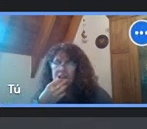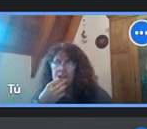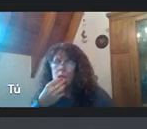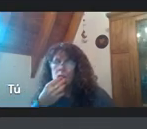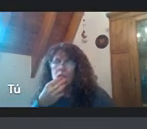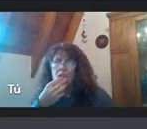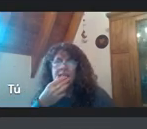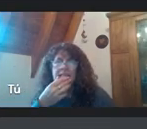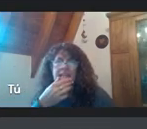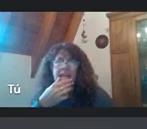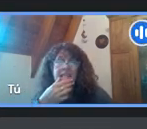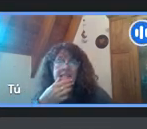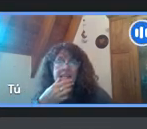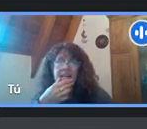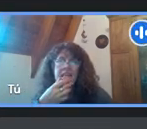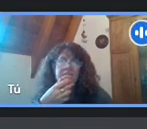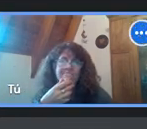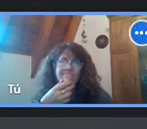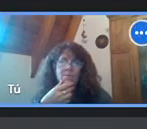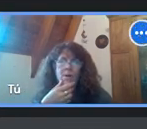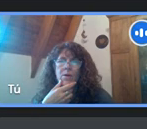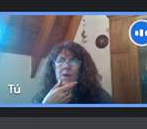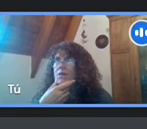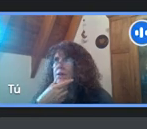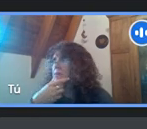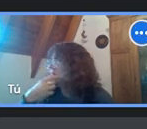Recursos de enseñanza, no me acuerdo.